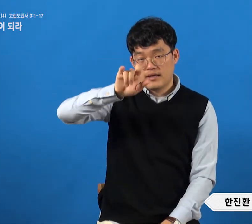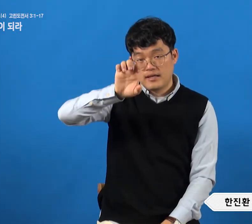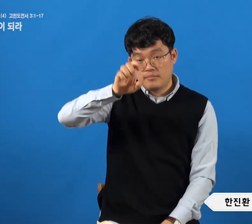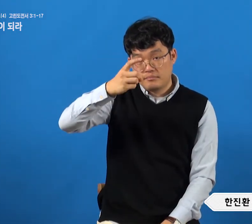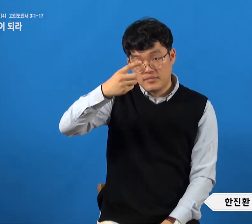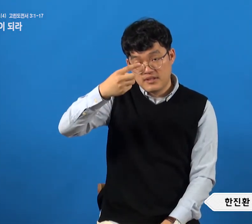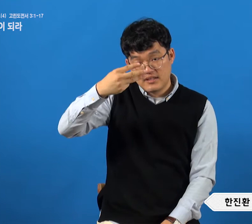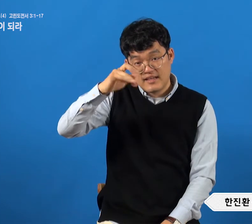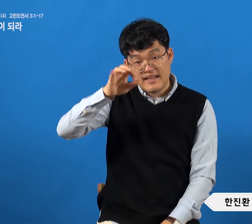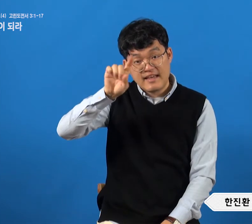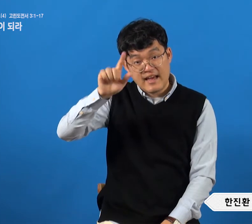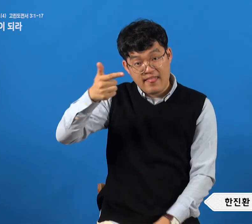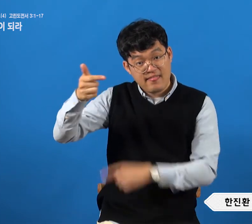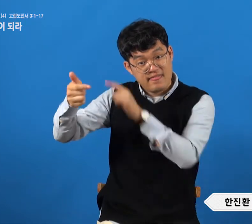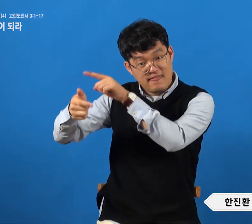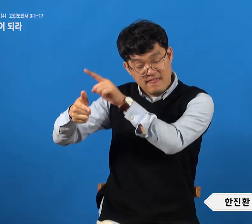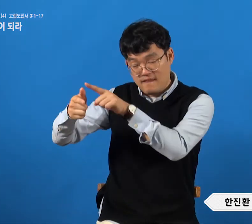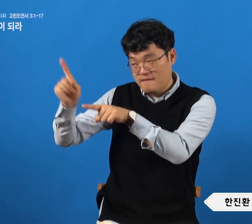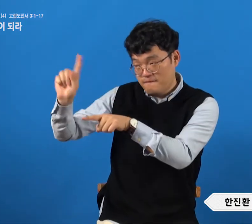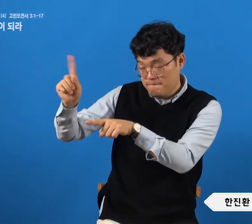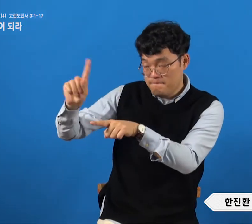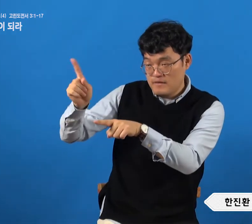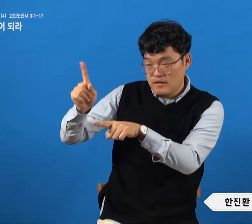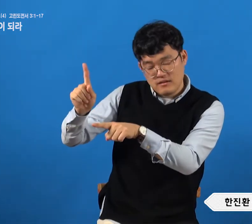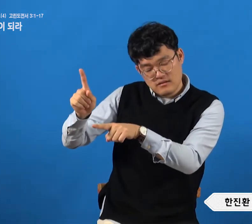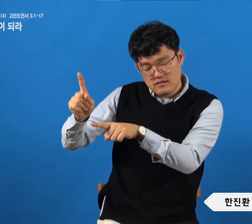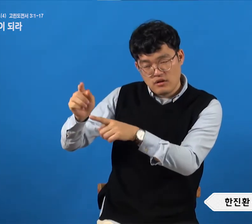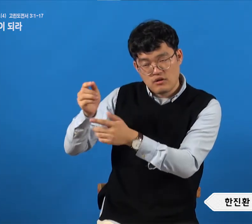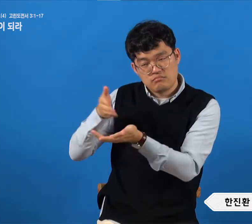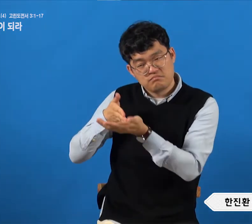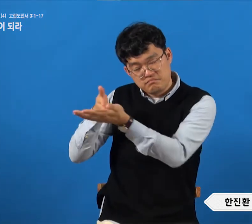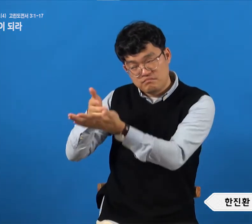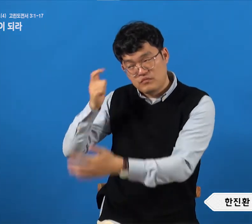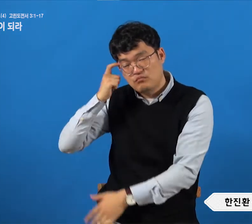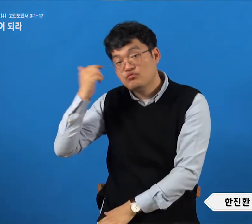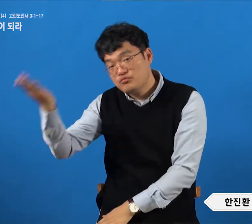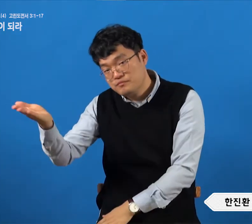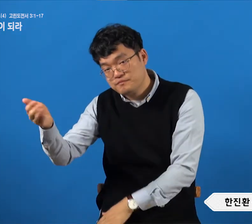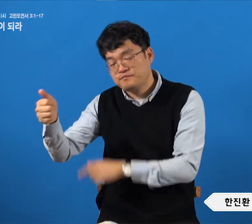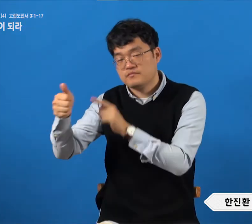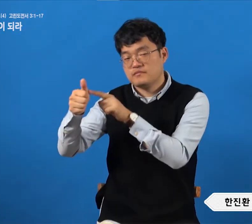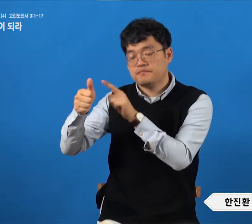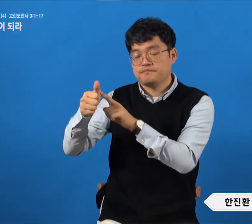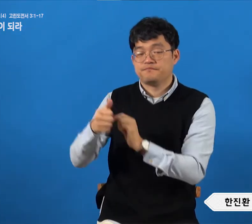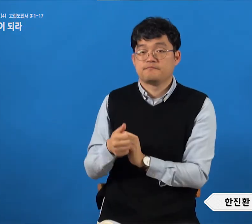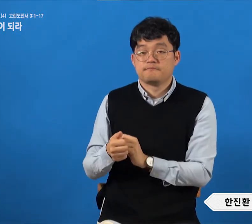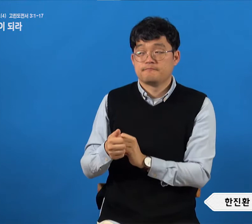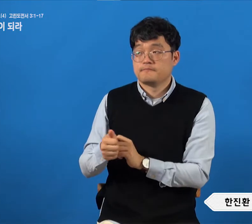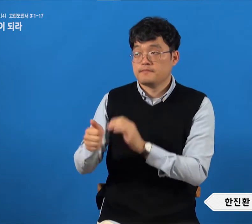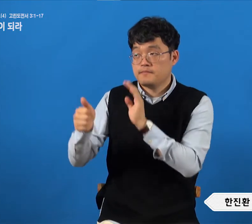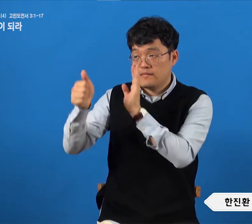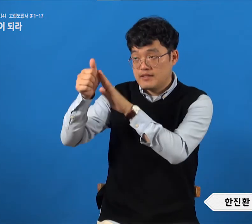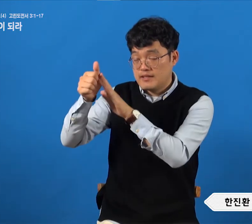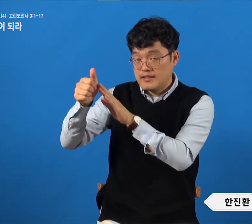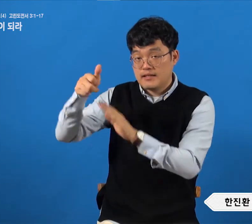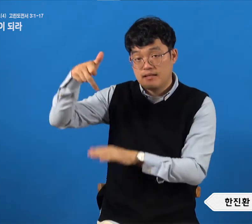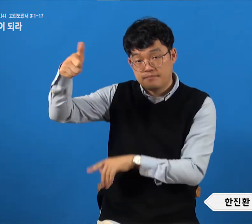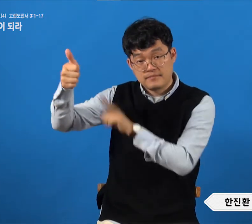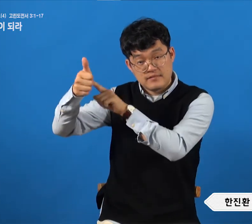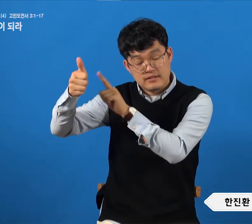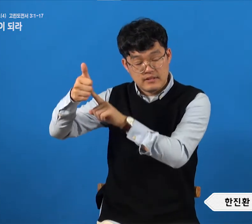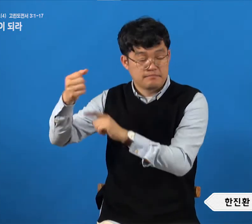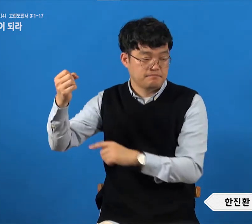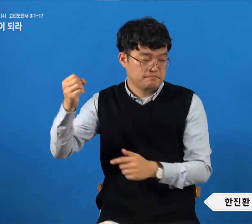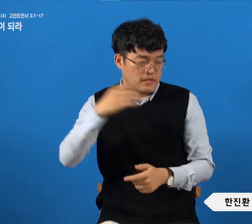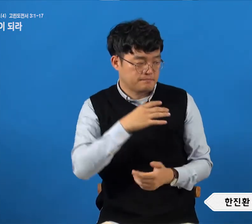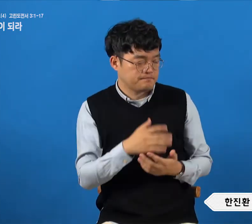구했습니다. 키프리안 이 주교는 교회사에도 이름이 남아있는 유명한 교부입니다. 키프리안 주교가